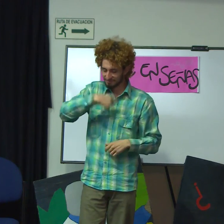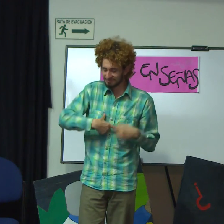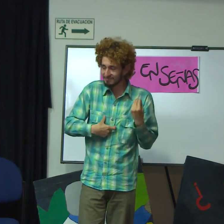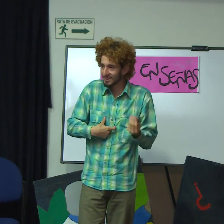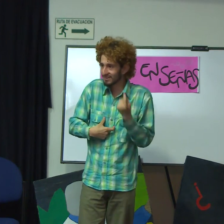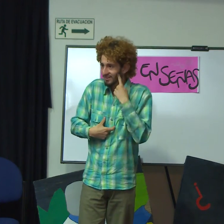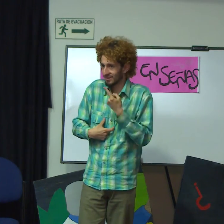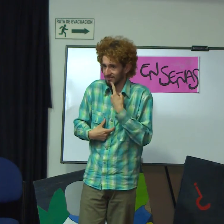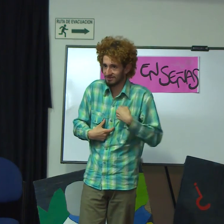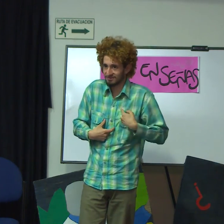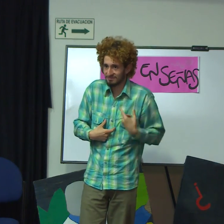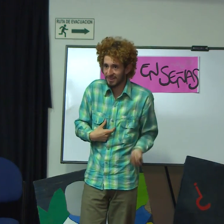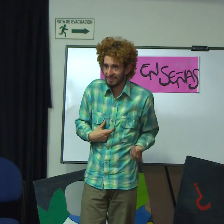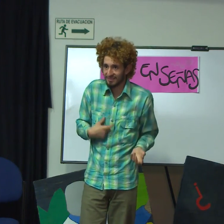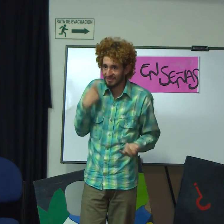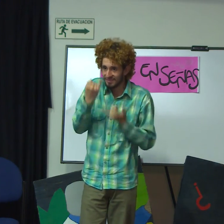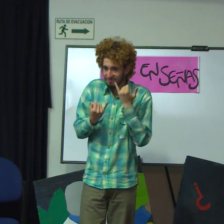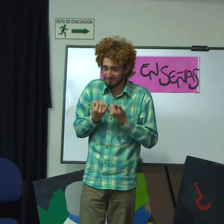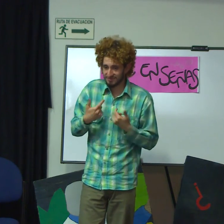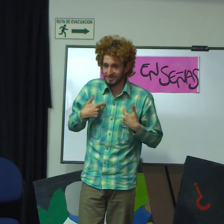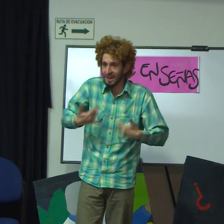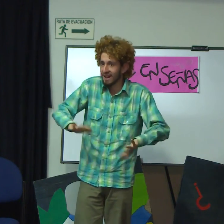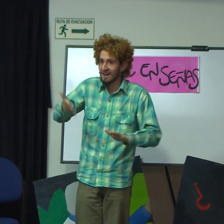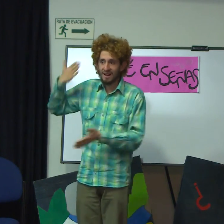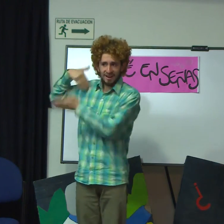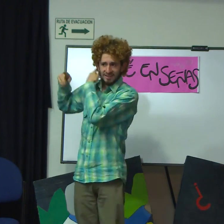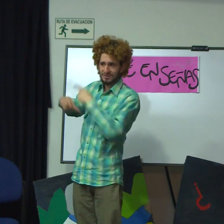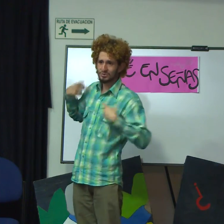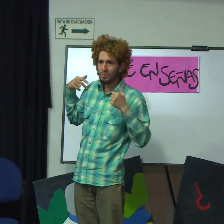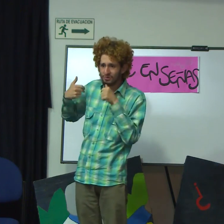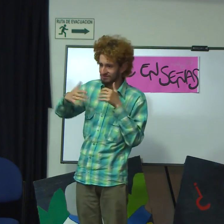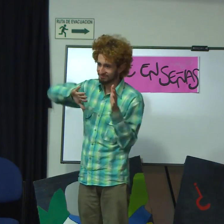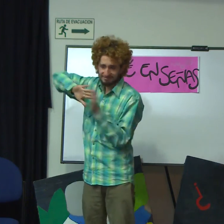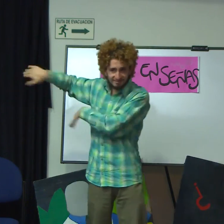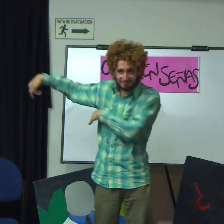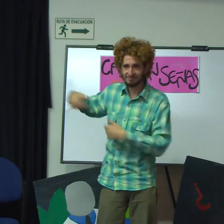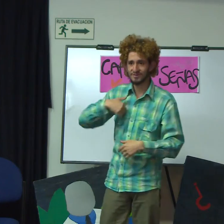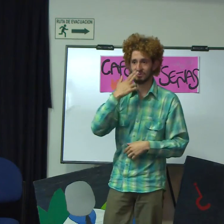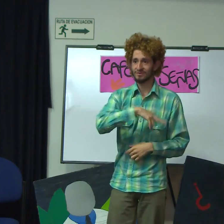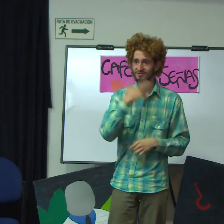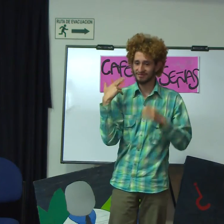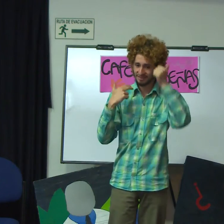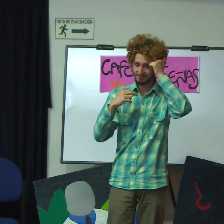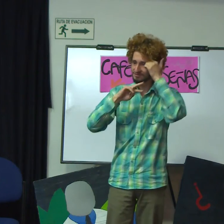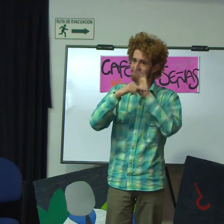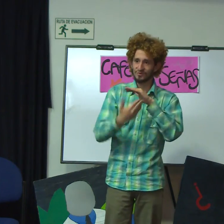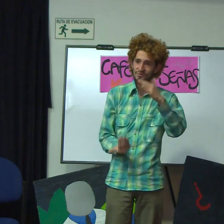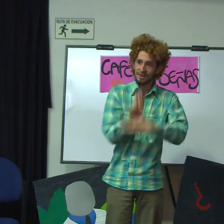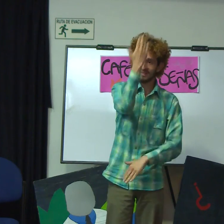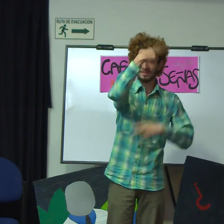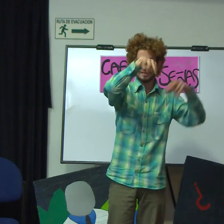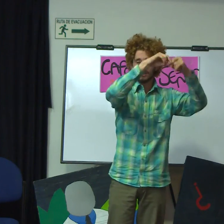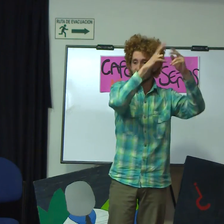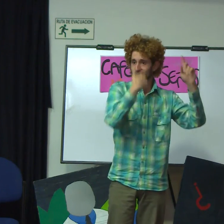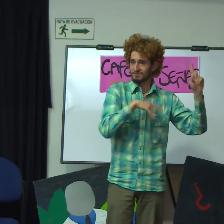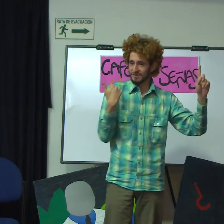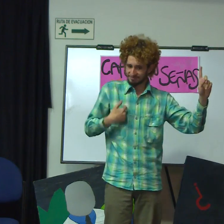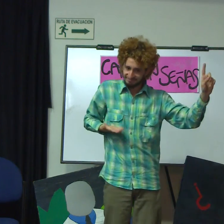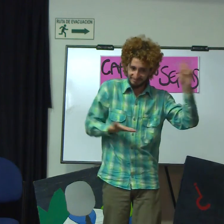como mi propuesta, porque es que en términos de lo que ella propone, yo tengo que reconocerme como persona y dejar